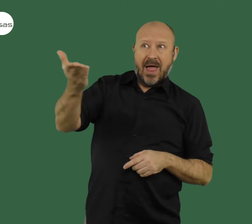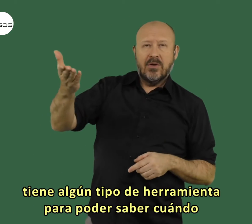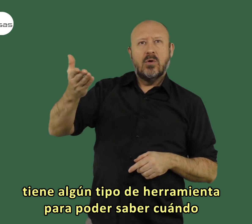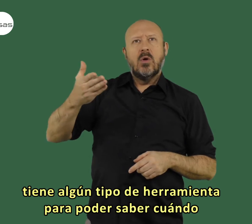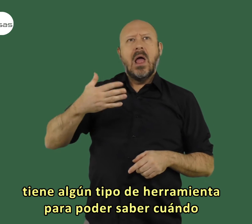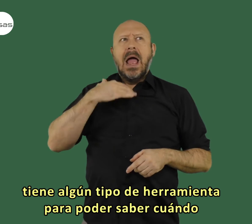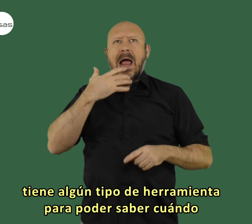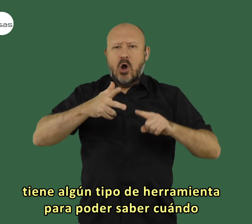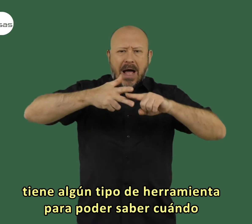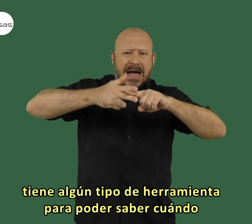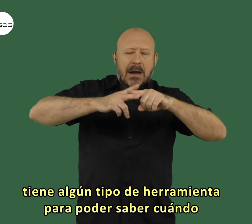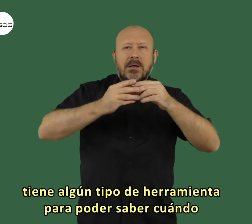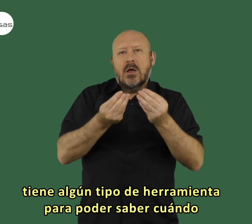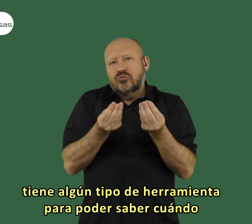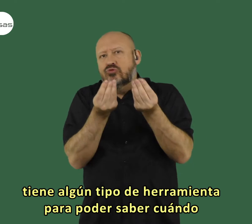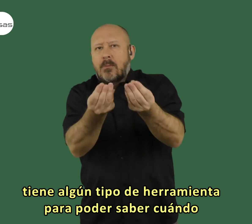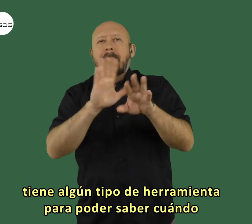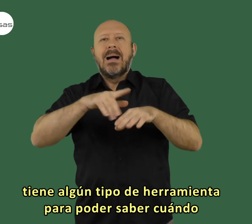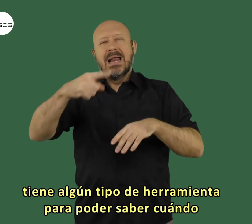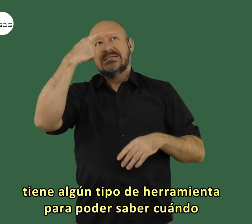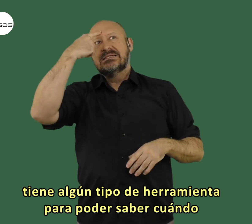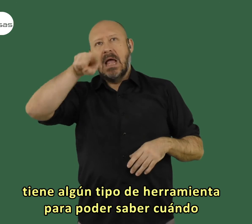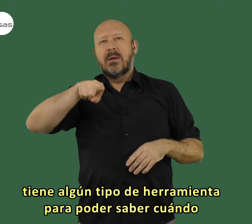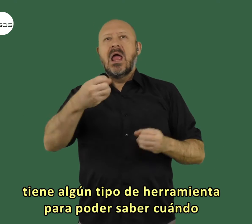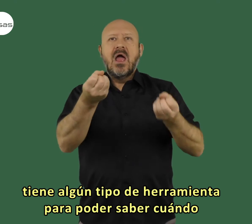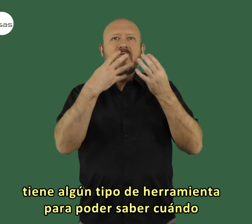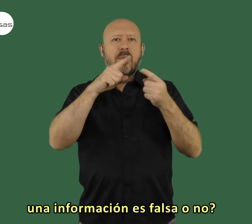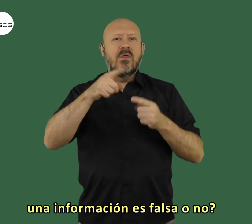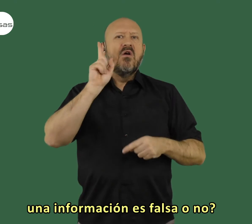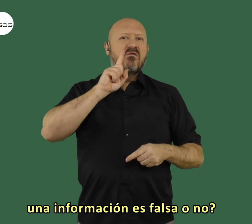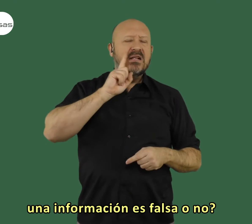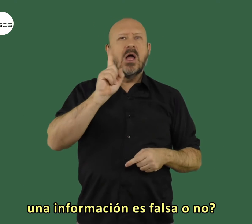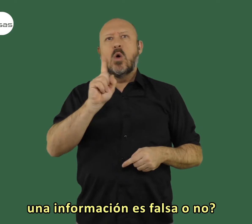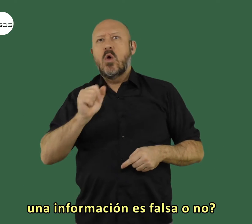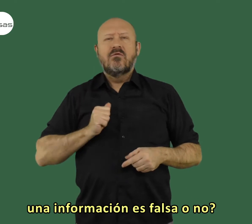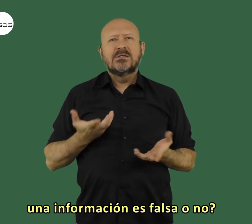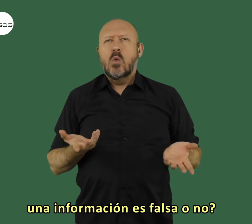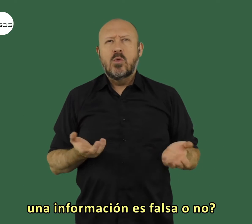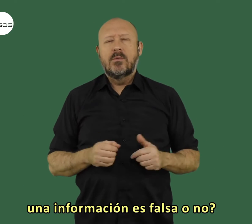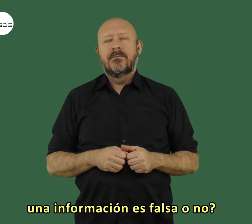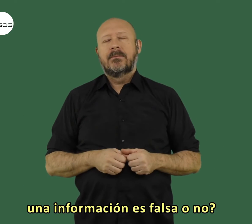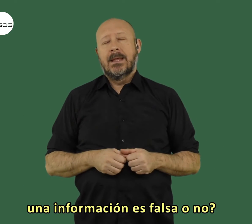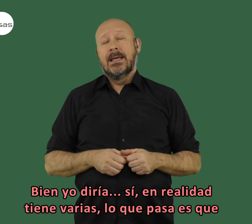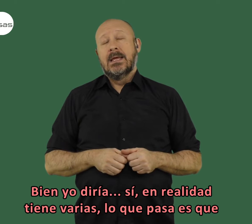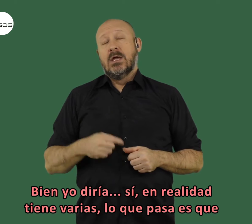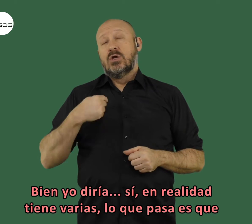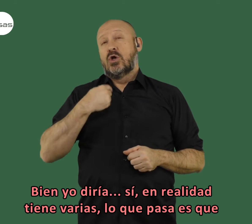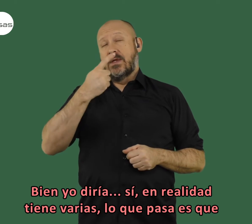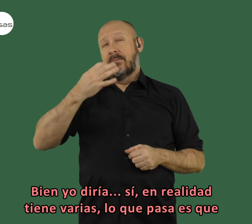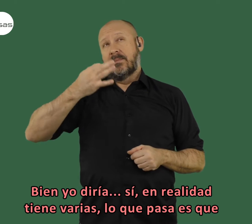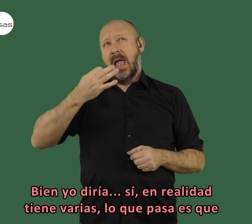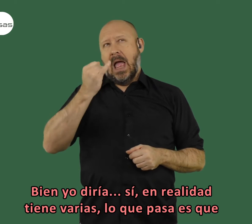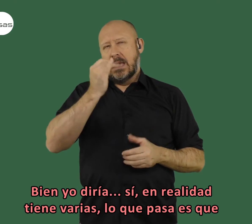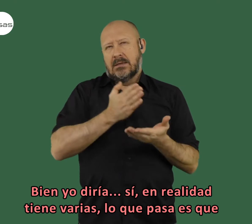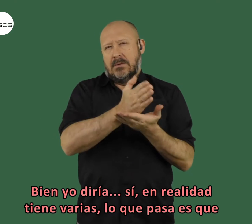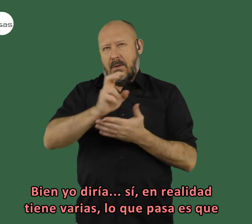de a pie tiene algún tipo de herramienta para poder saber cuándo una información es falsa o no. Bien, yo diría,